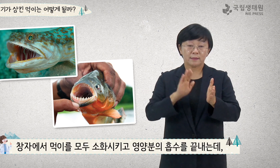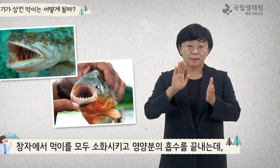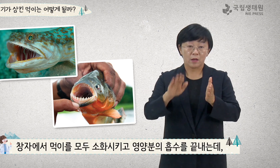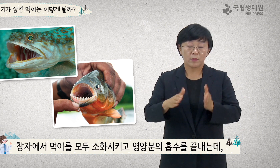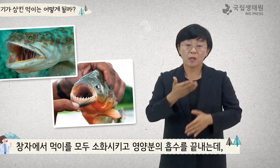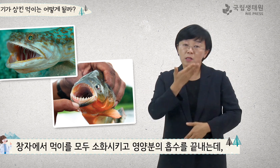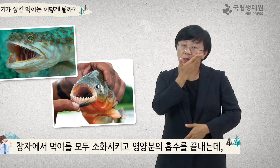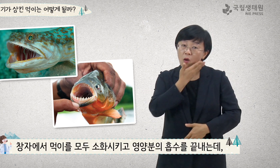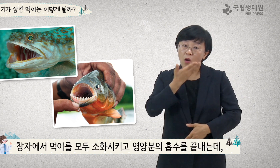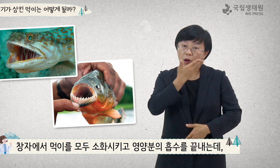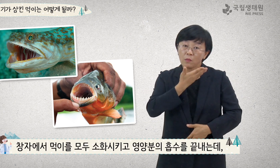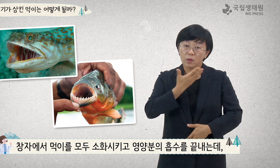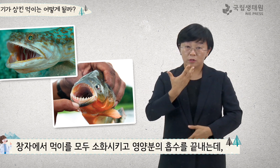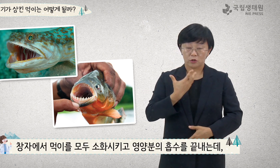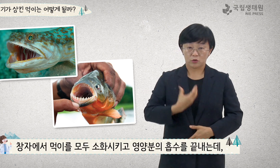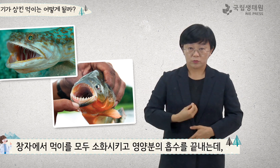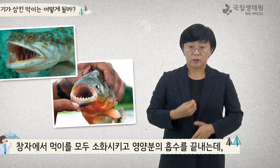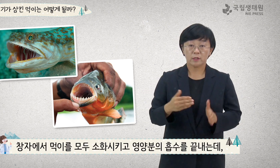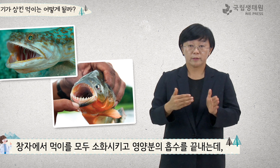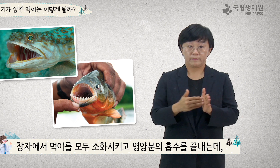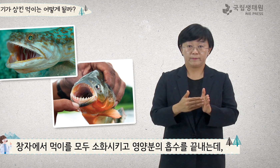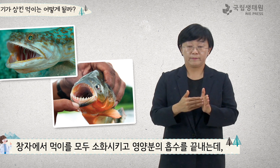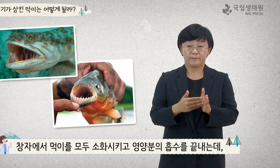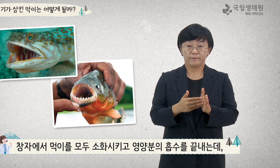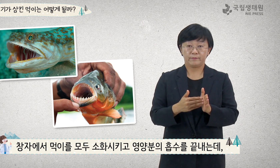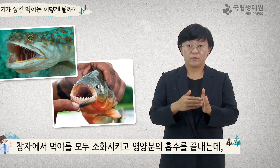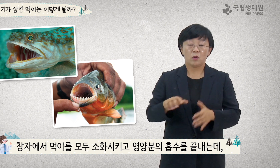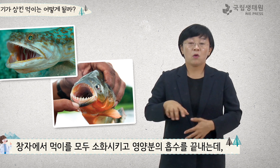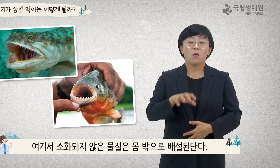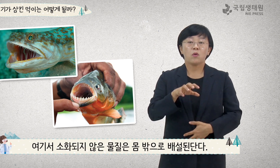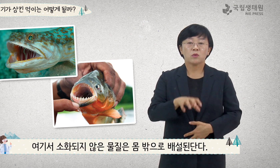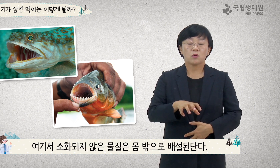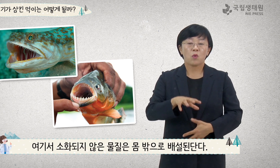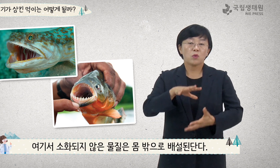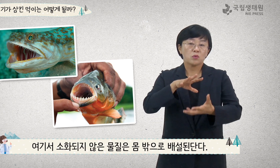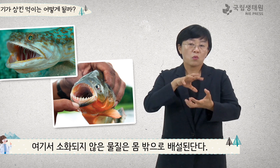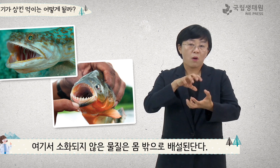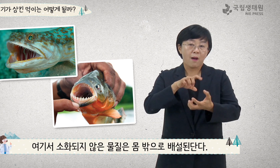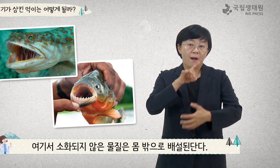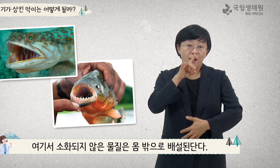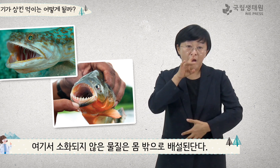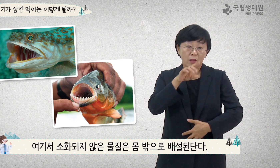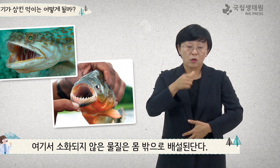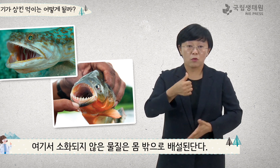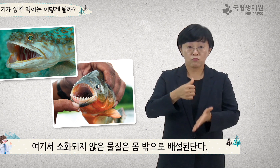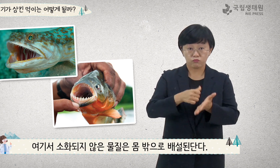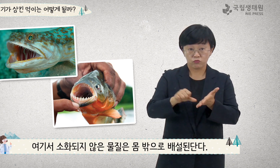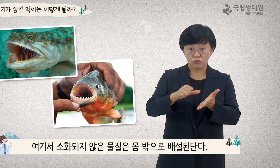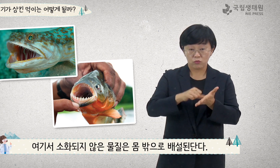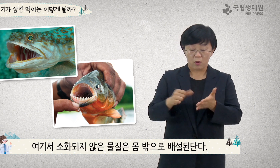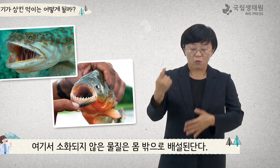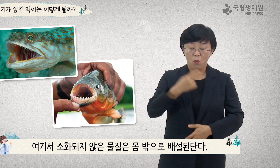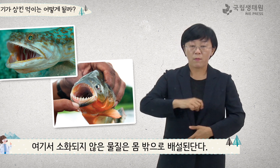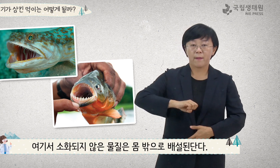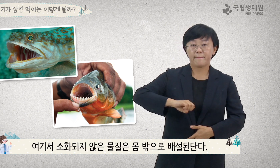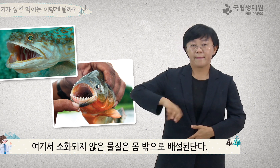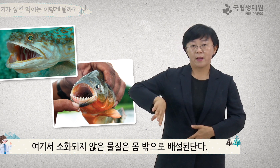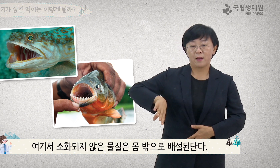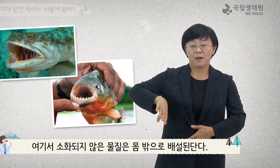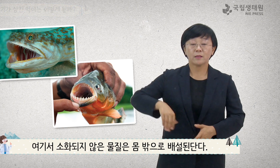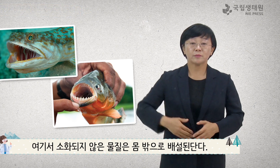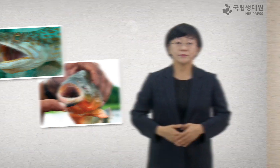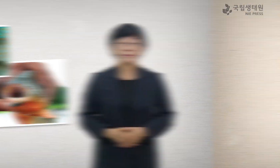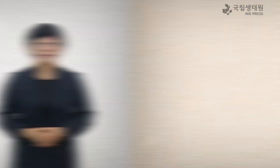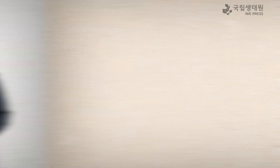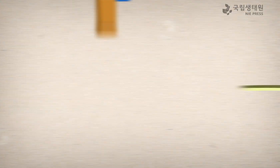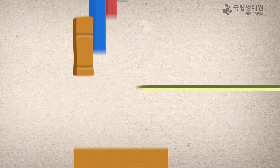모두 소화시키고 영양분의 흡수를 끝내는데 여기서 소화되지 않은 물질은 몸 밖으로